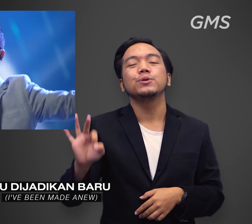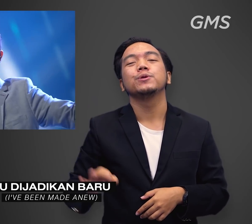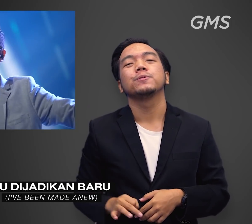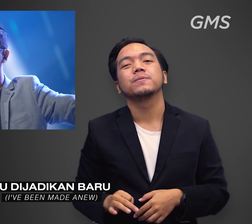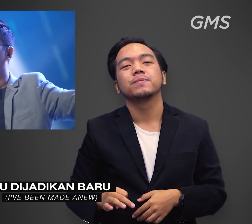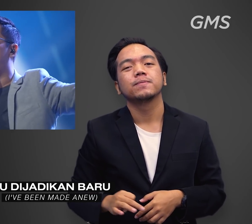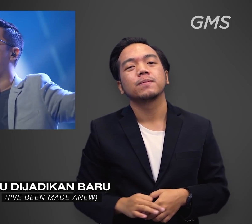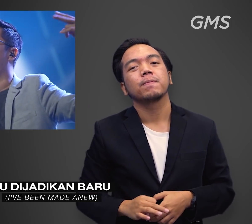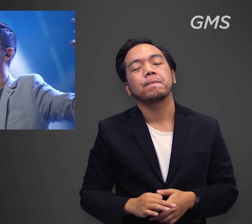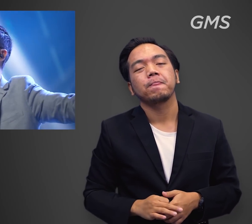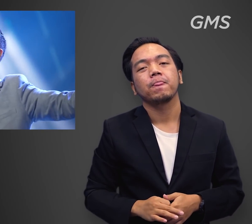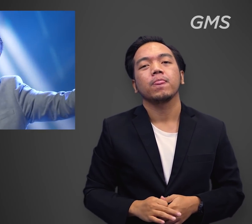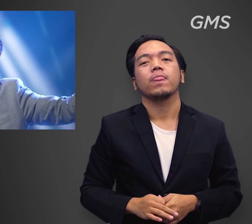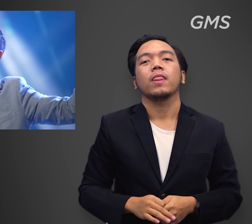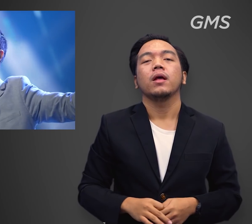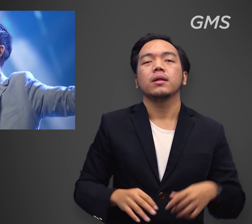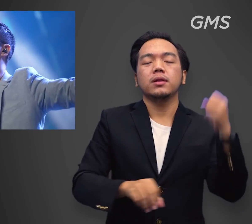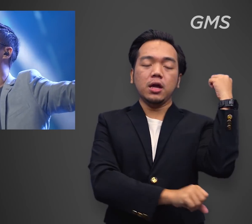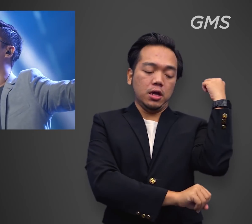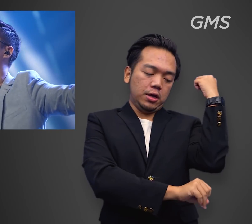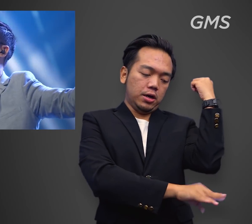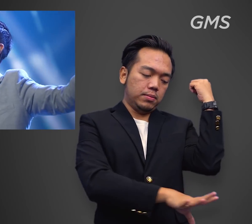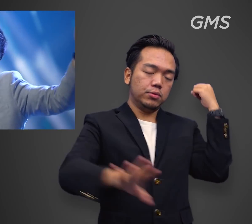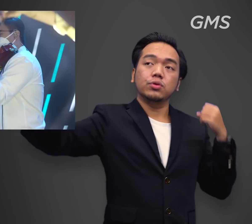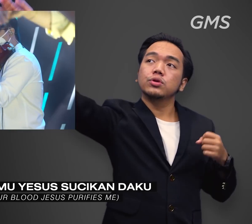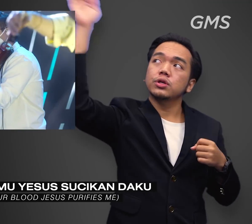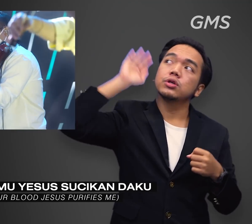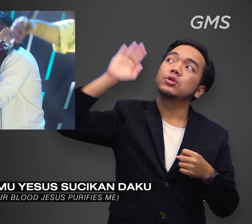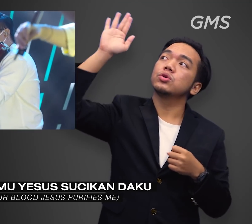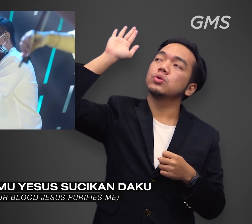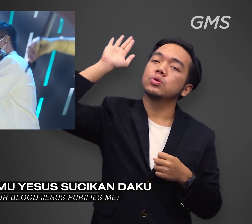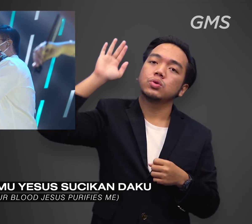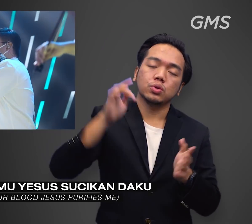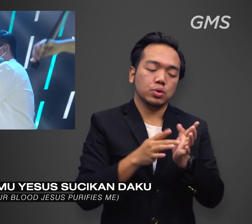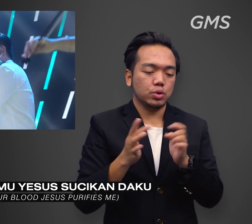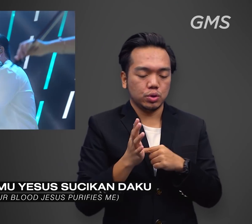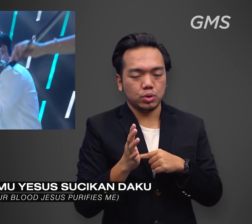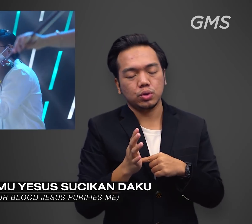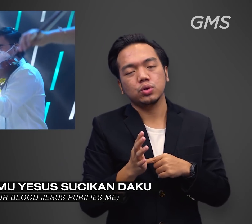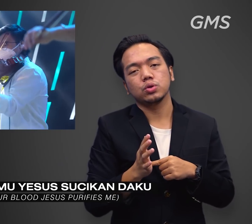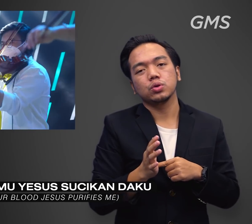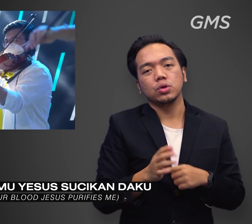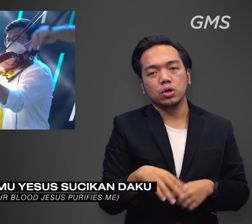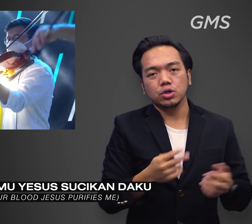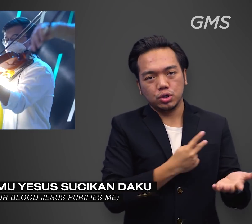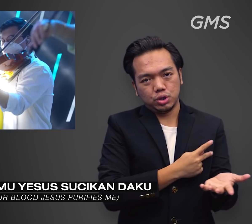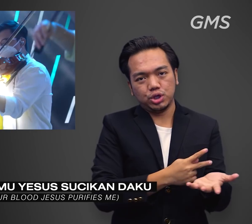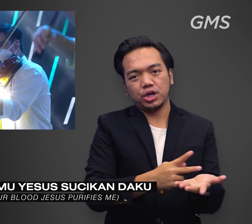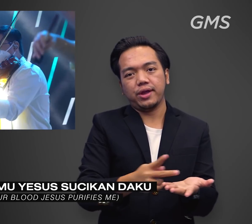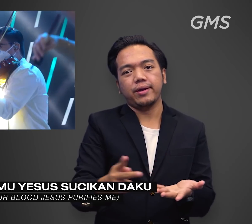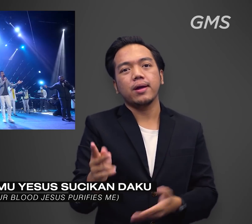dijadikan baru. Darah-Mu Yesus, darah-Mu Yesus